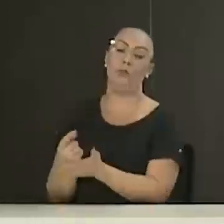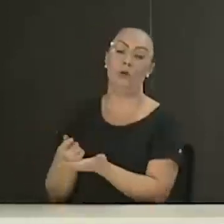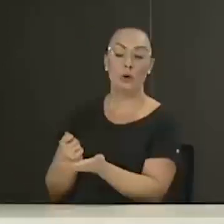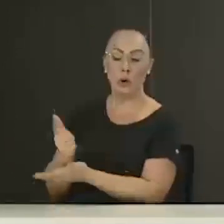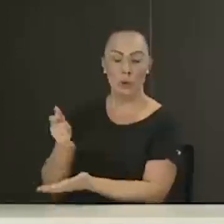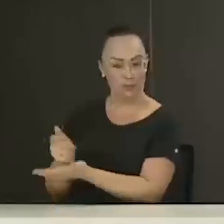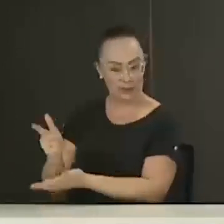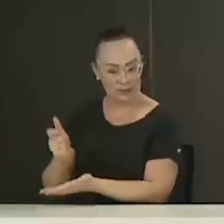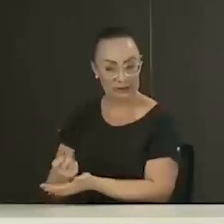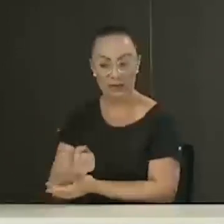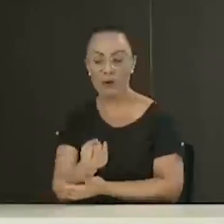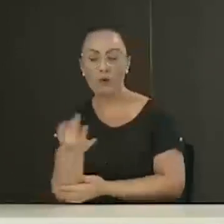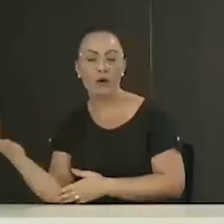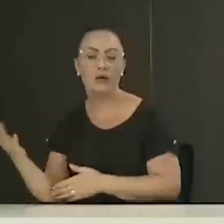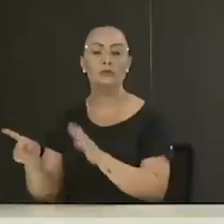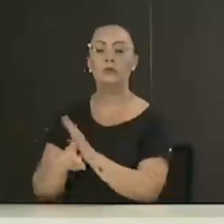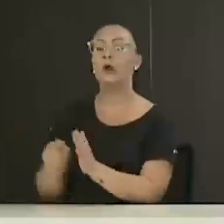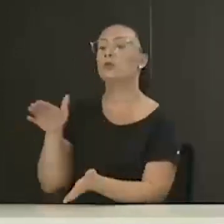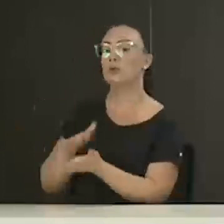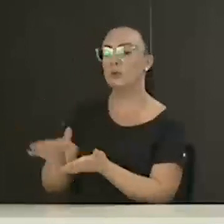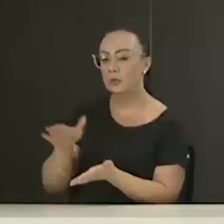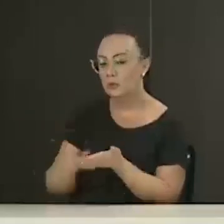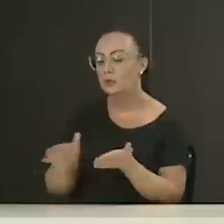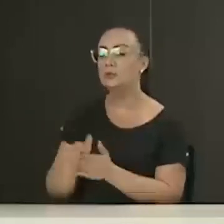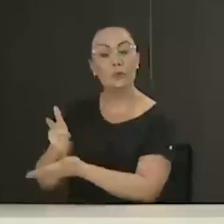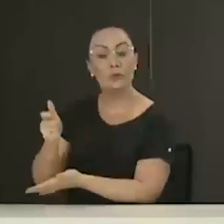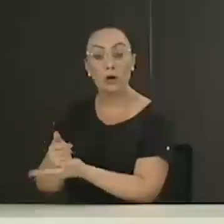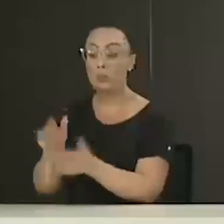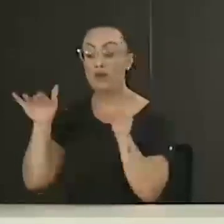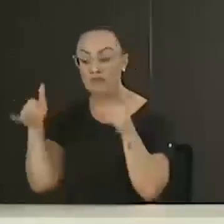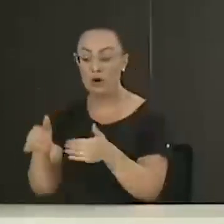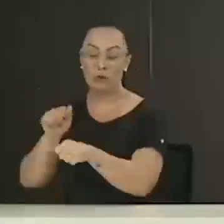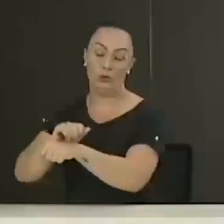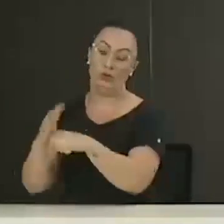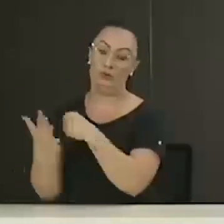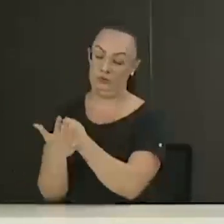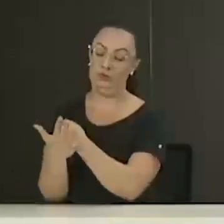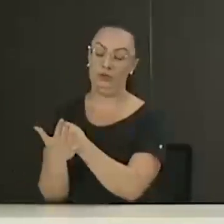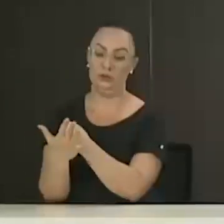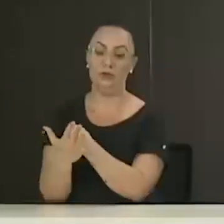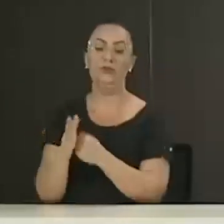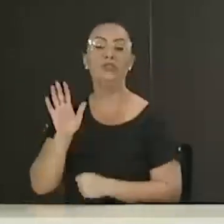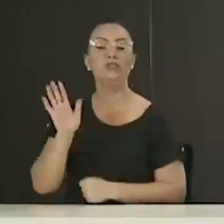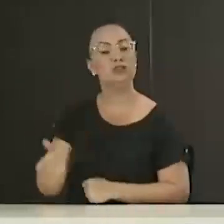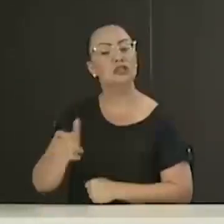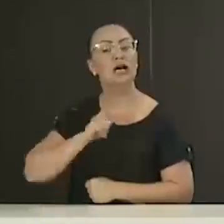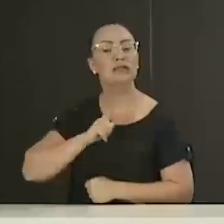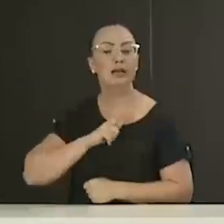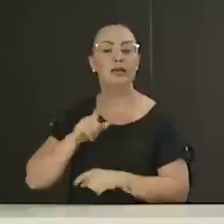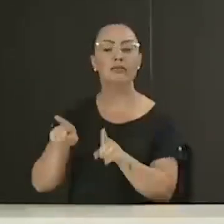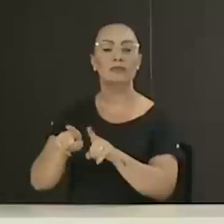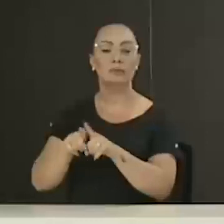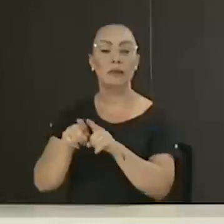então tudo aquilo que o estado está desembolsando ao chegamos ao desdobramento de contrato